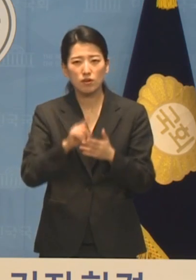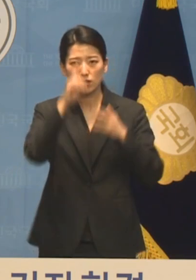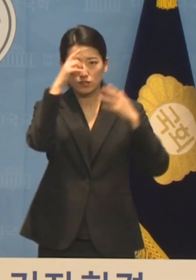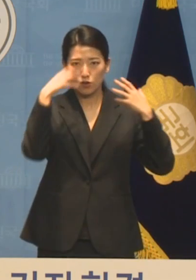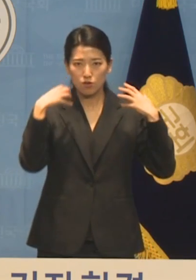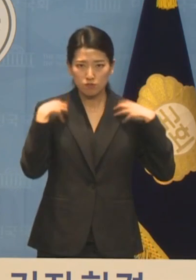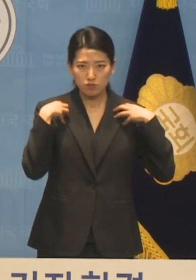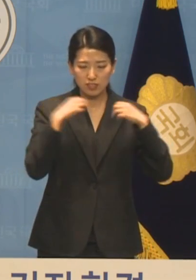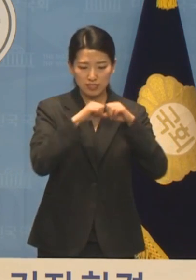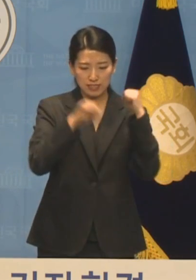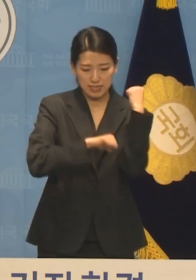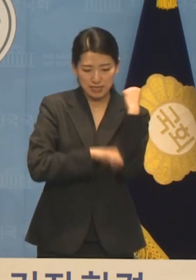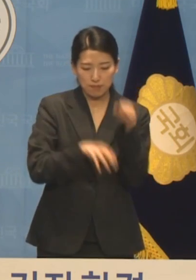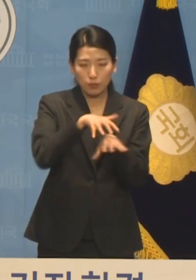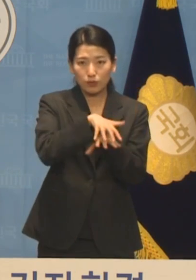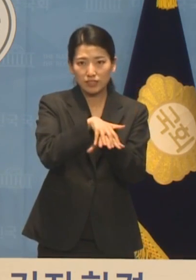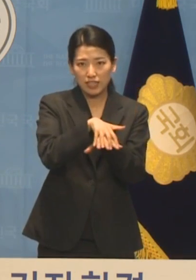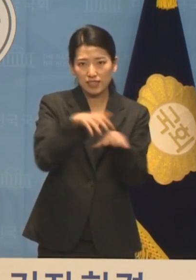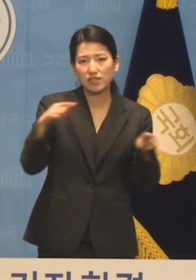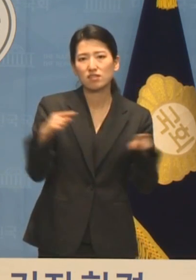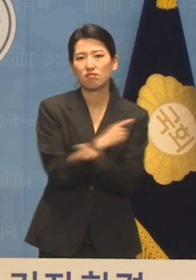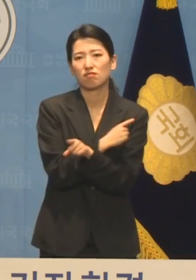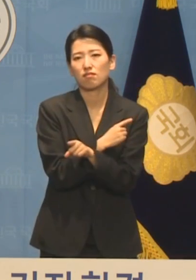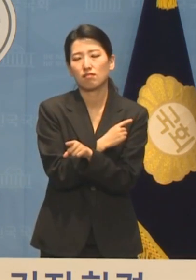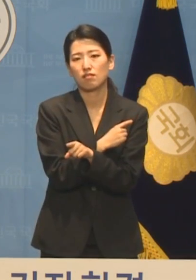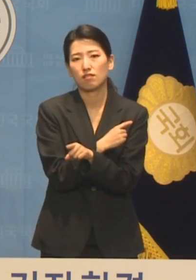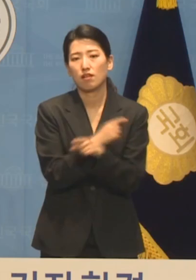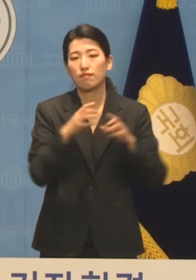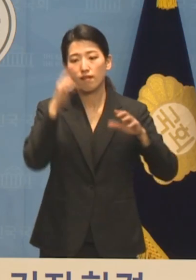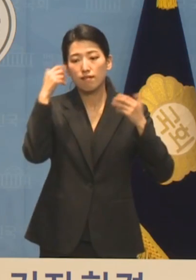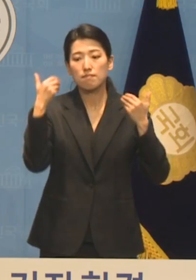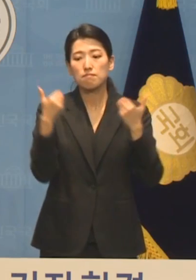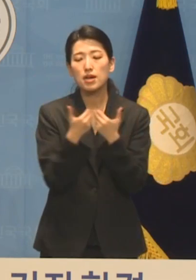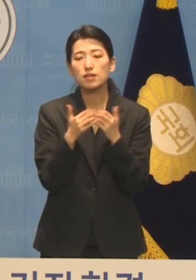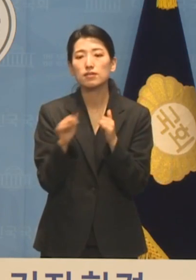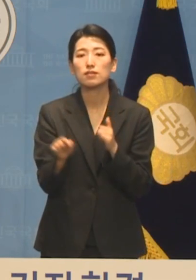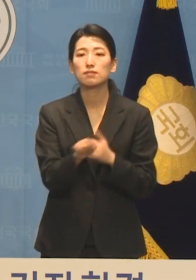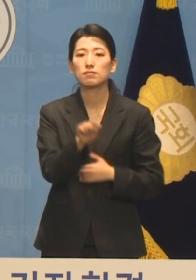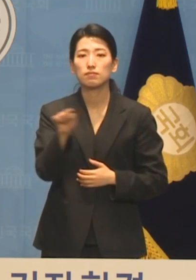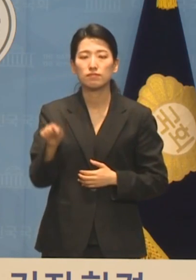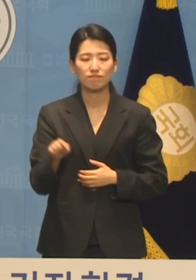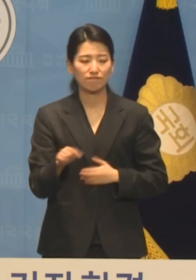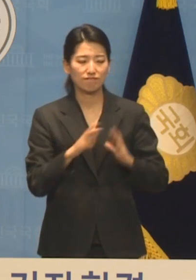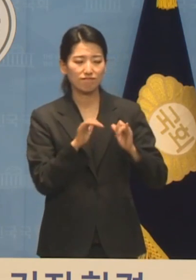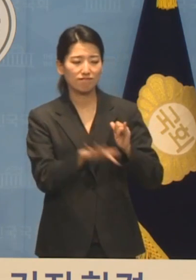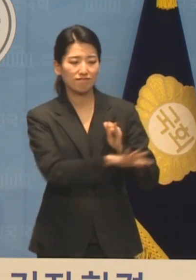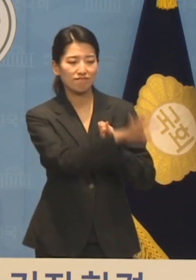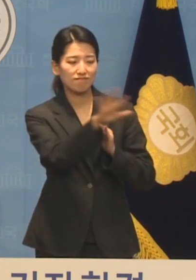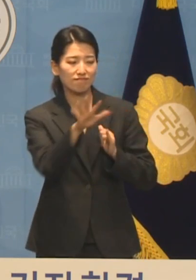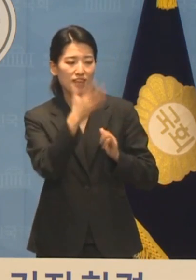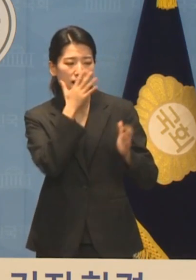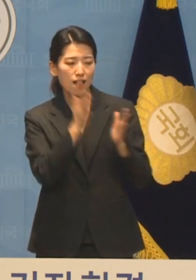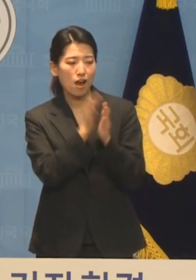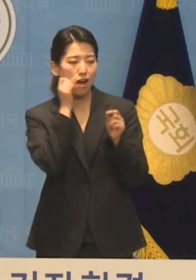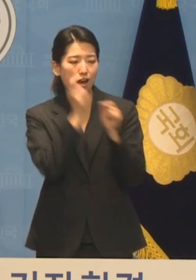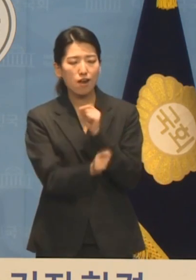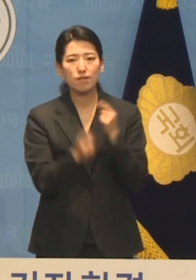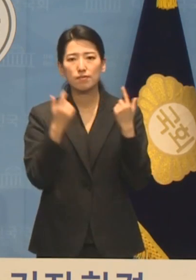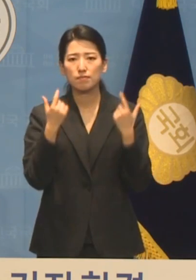전쟁이었습니다. 그리고 반국가 세력이 전 국민들을 대상으로 한 사기극이었습니다.